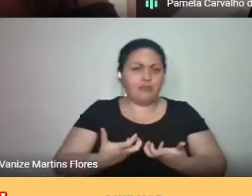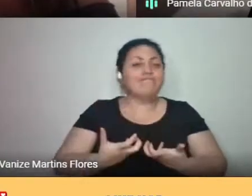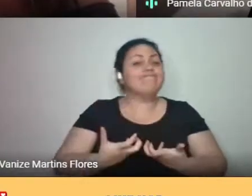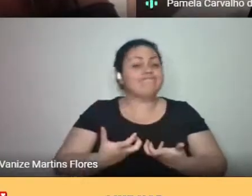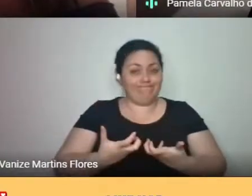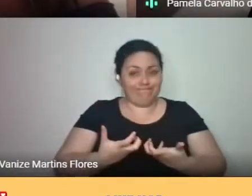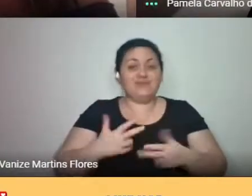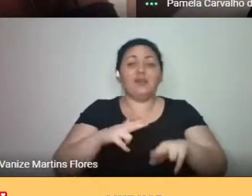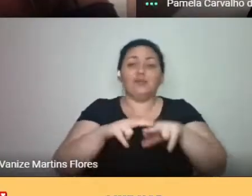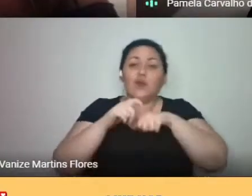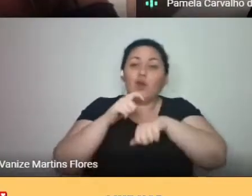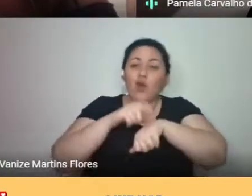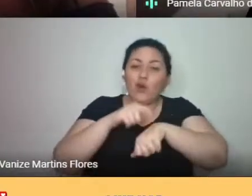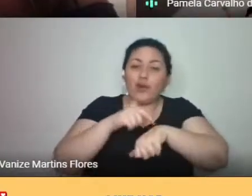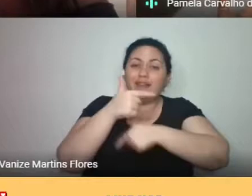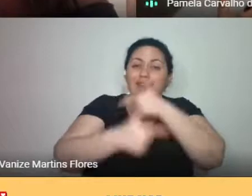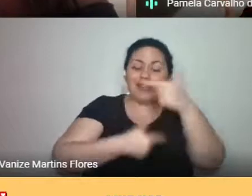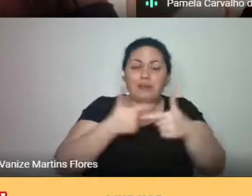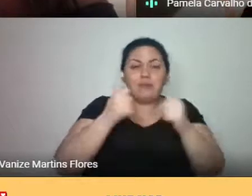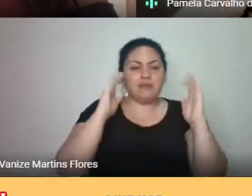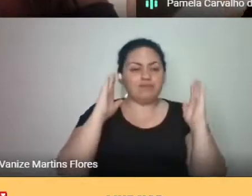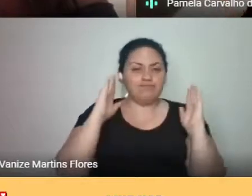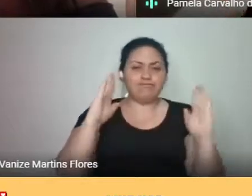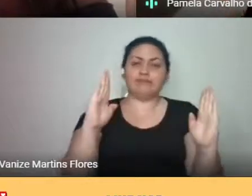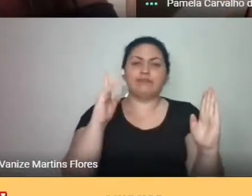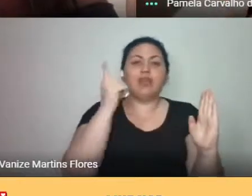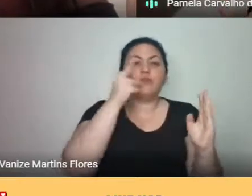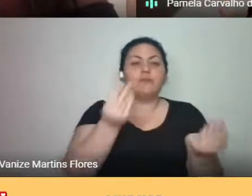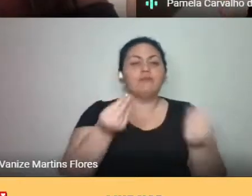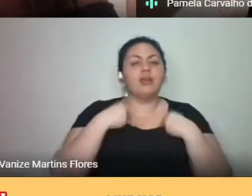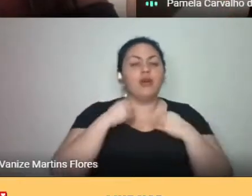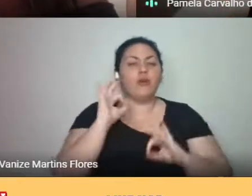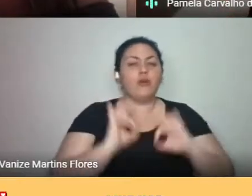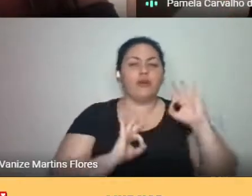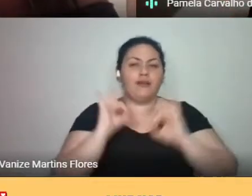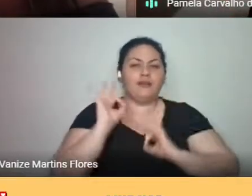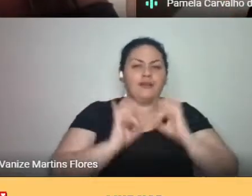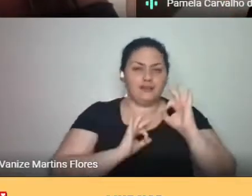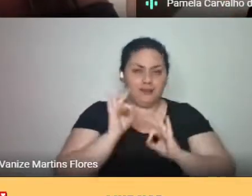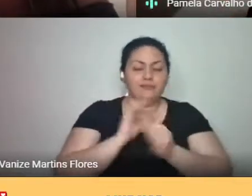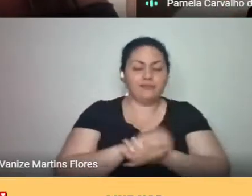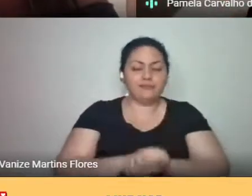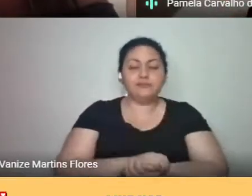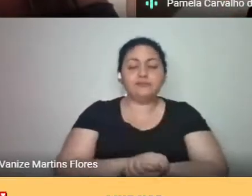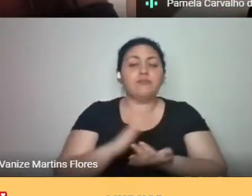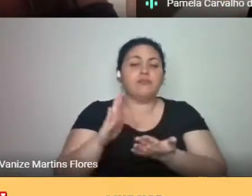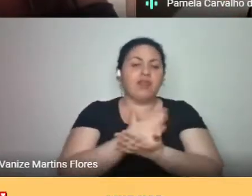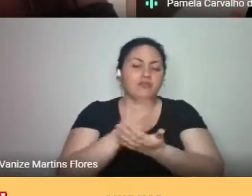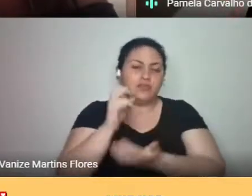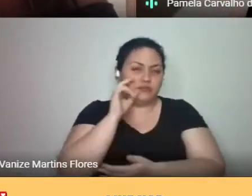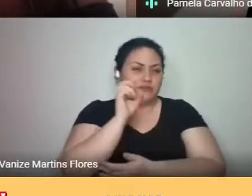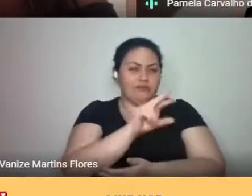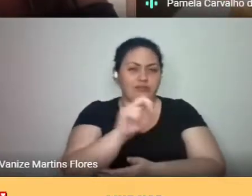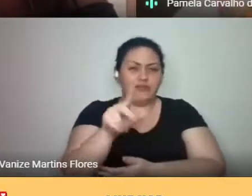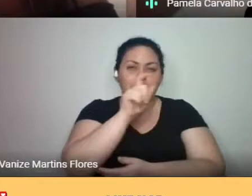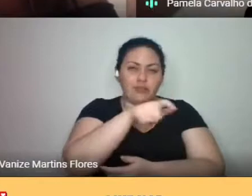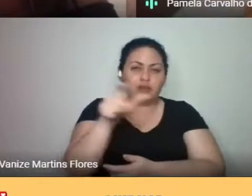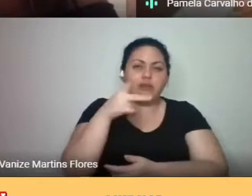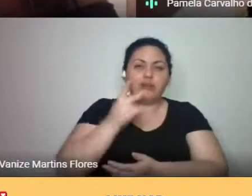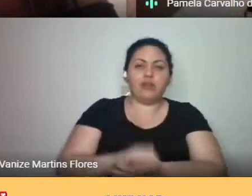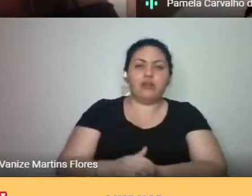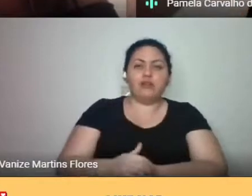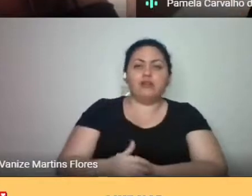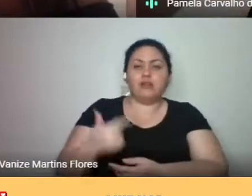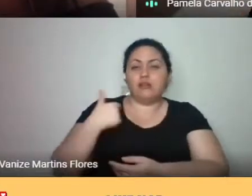se organizar, né? Então, eu vejo às vezes o pessoal comentando assim, mas eu acordei, sentei na frente do